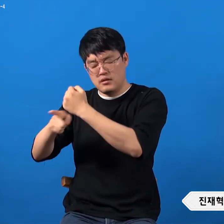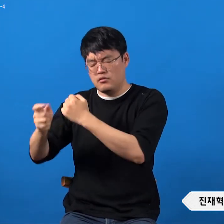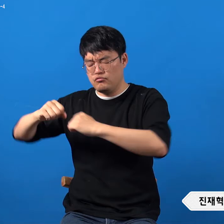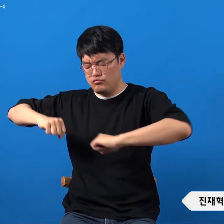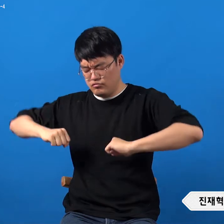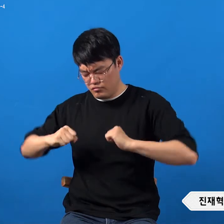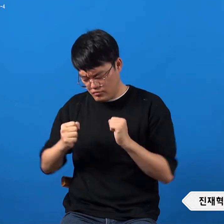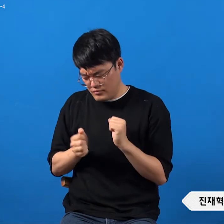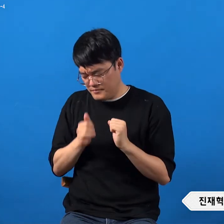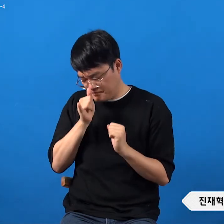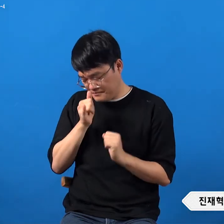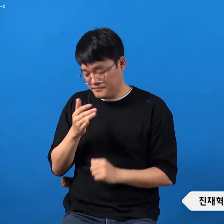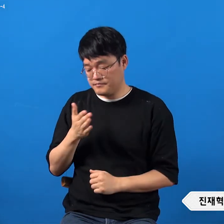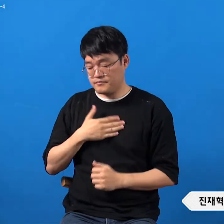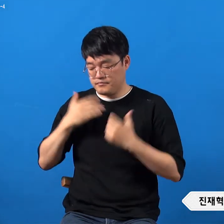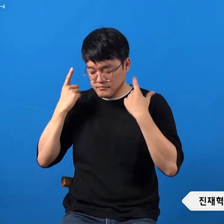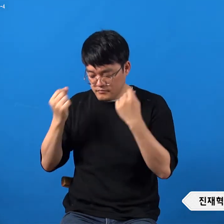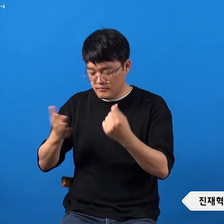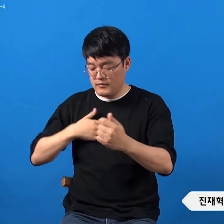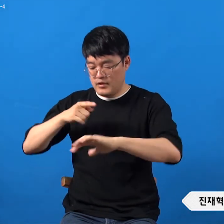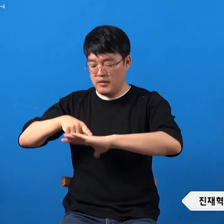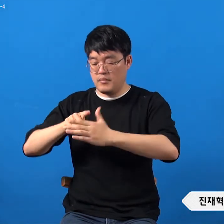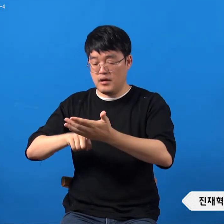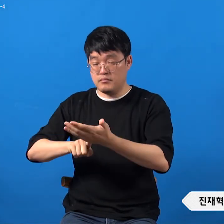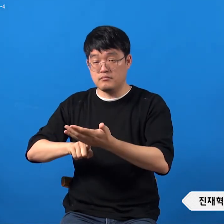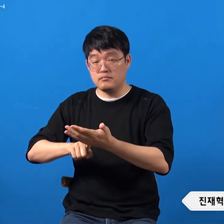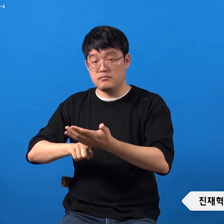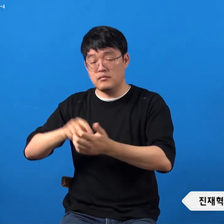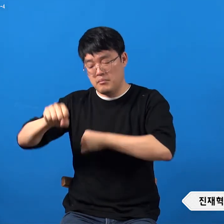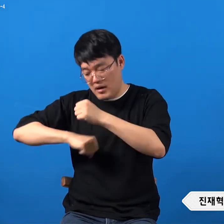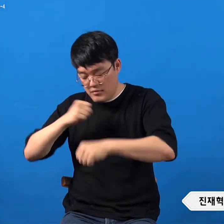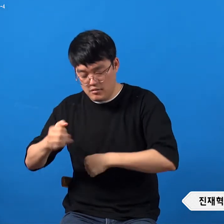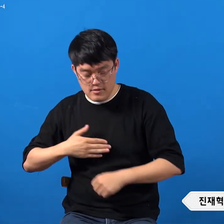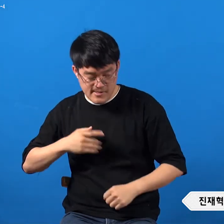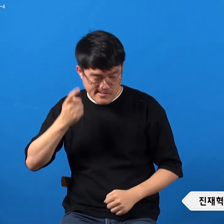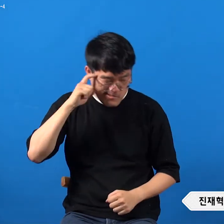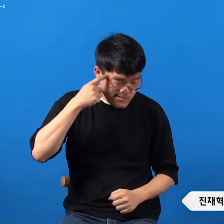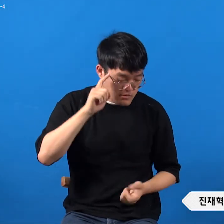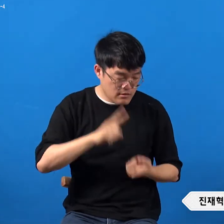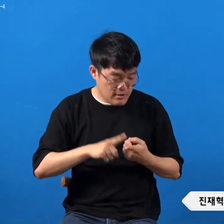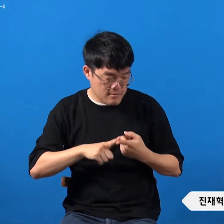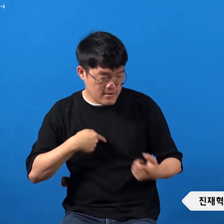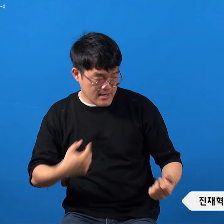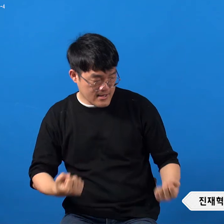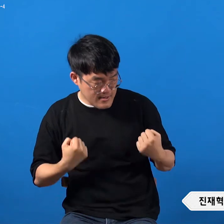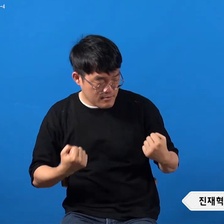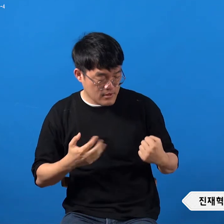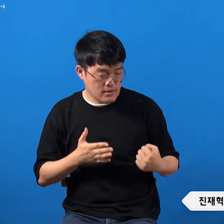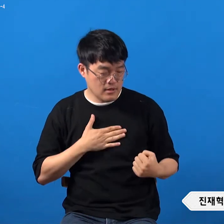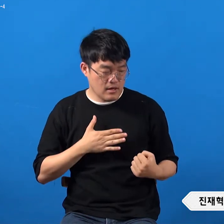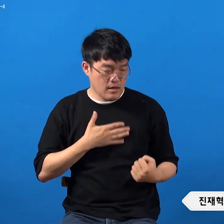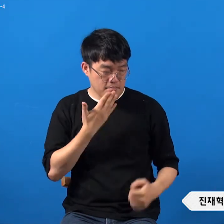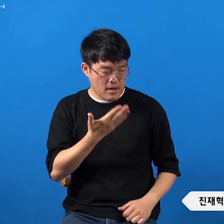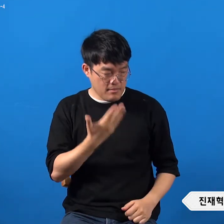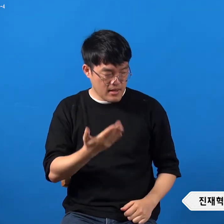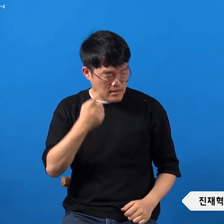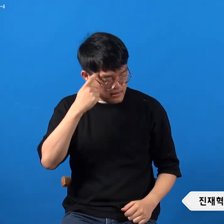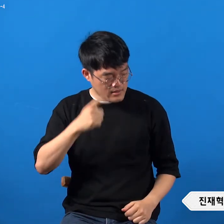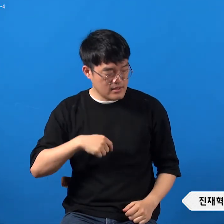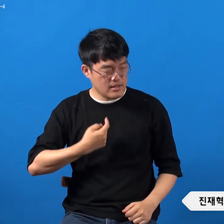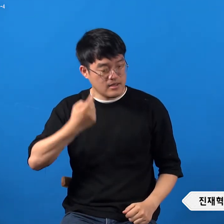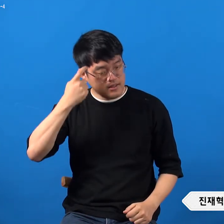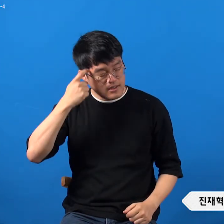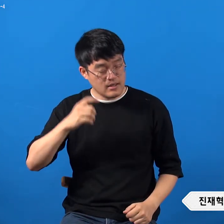하지만 여전히 내 마음대로, 내 생각대로, 내 힘으로 내가 하면 할 수 있다는 자기